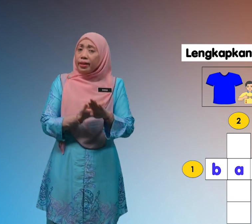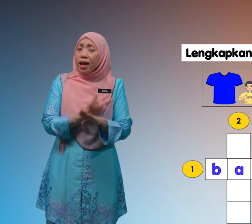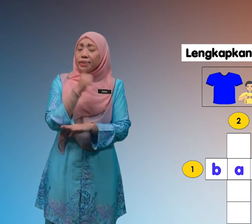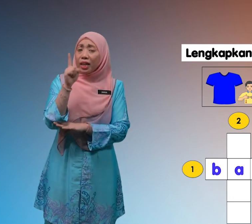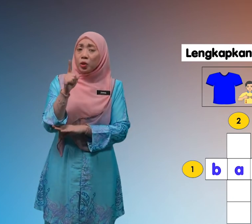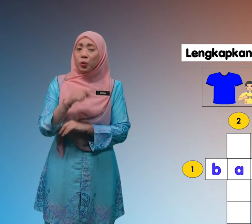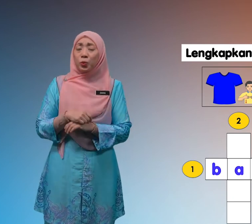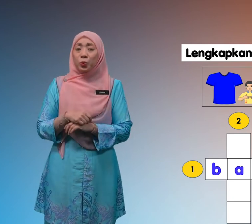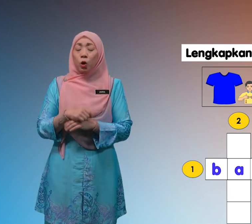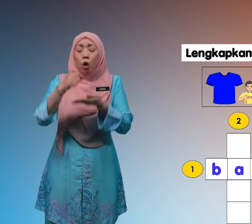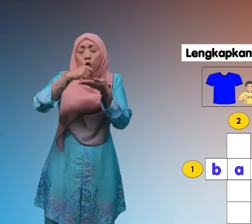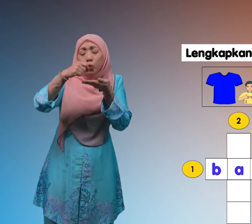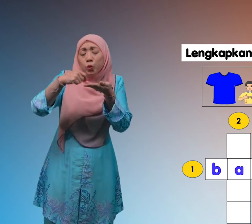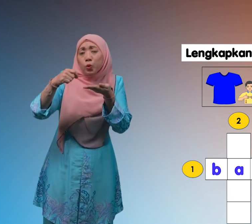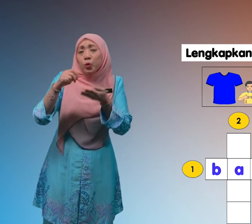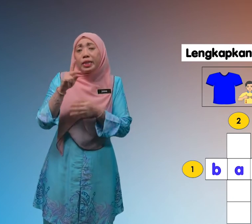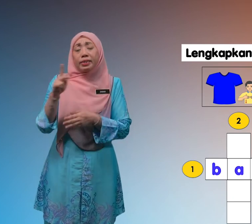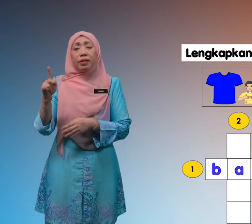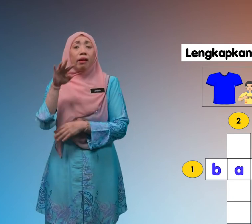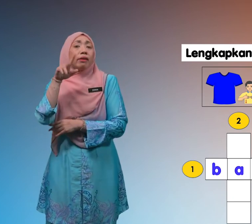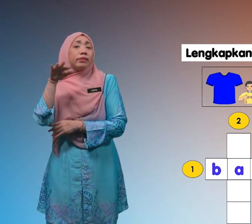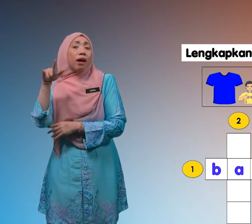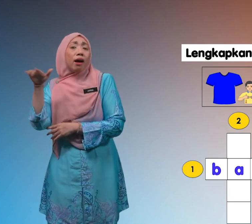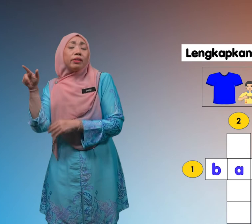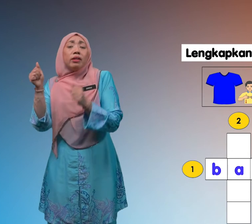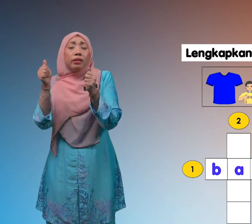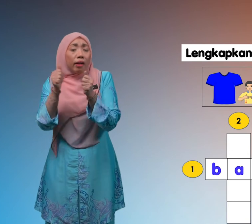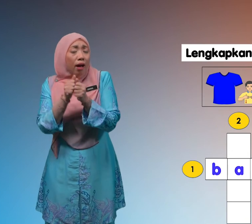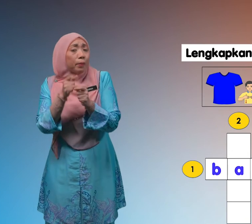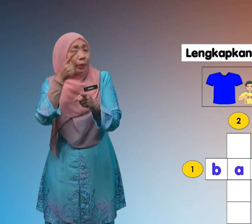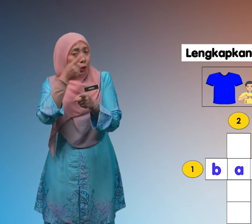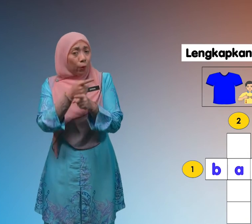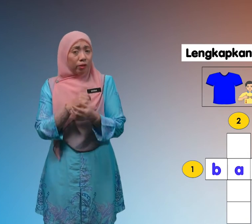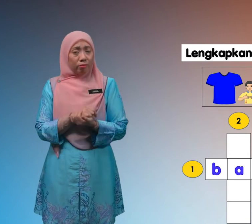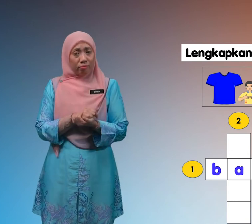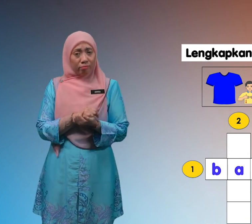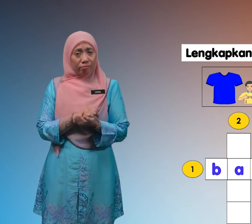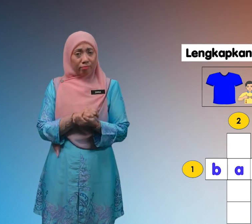Latihan satu. Tuliskan ejaan dengan betul.